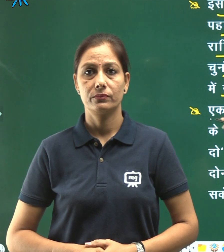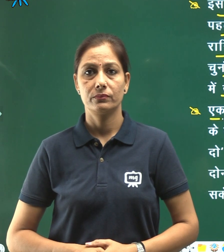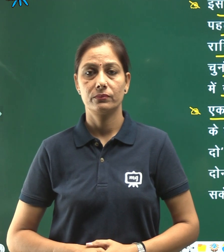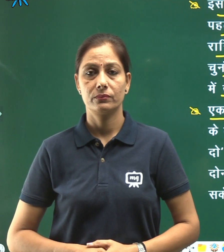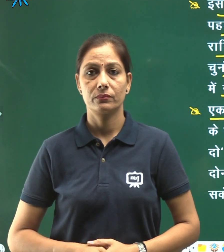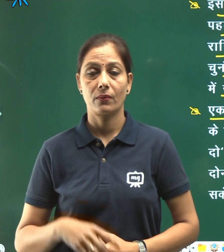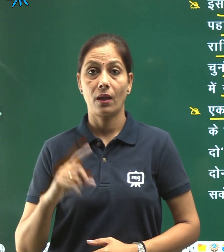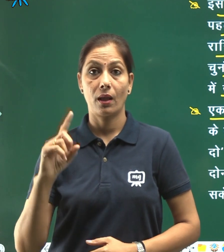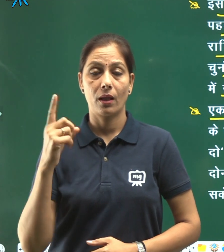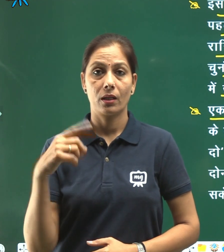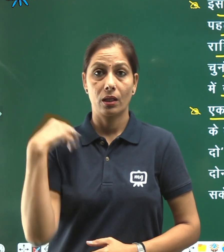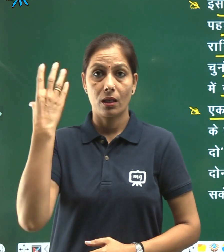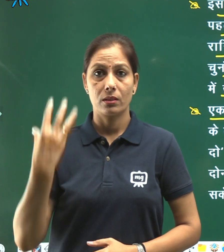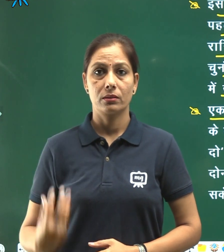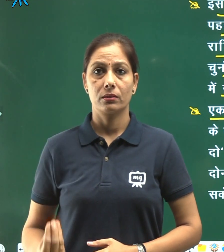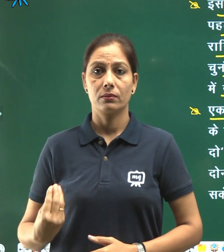एक रात